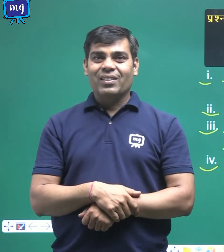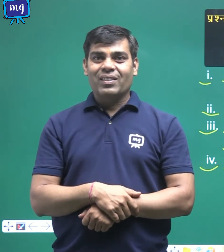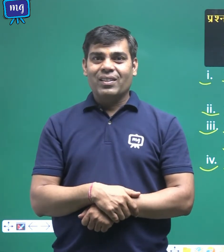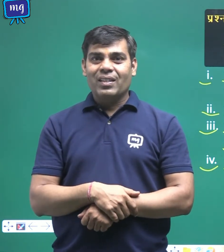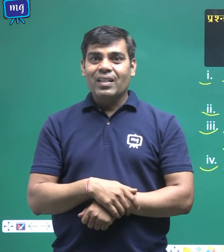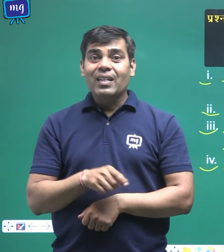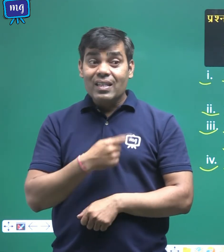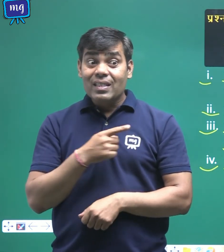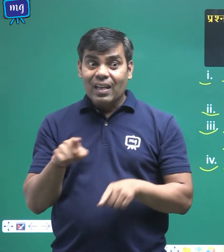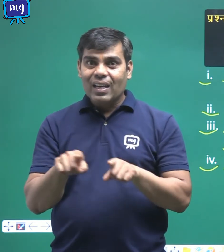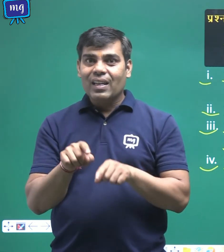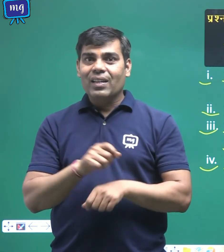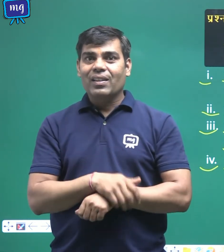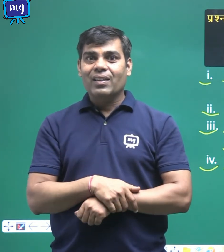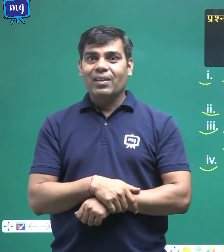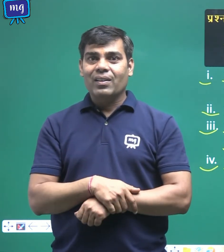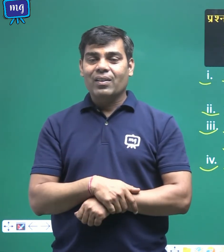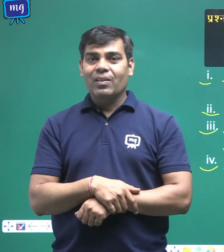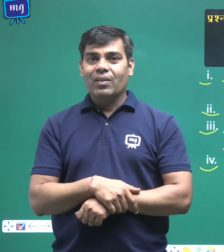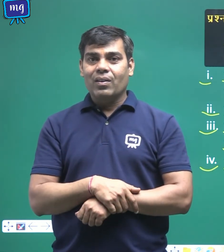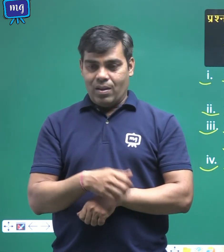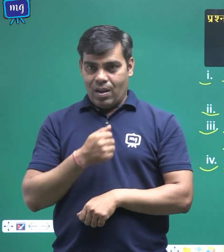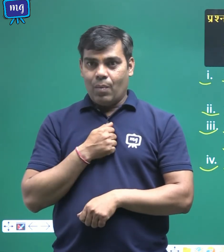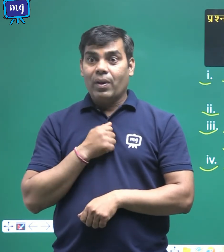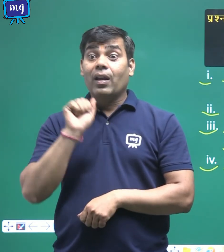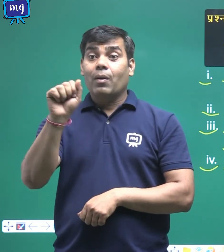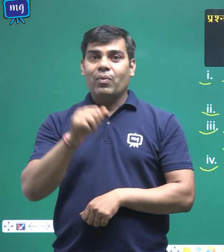इस तरह हमने आपको